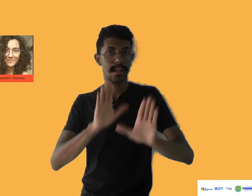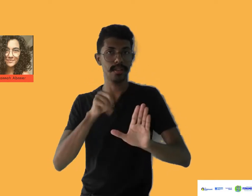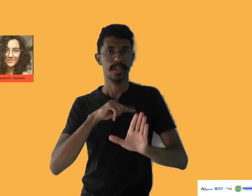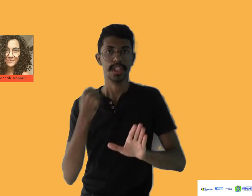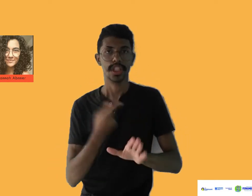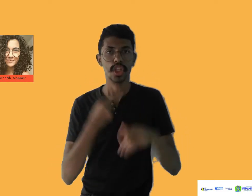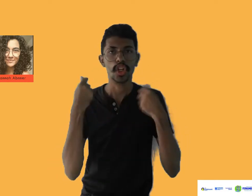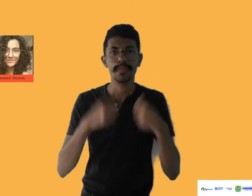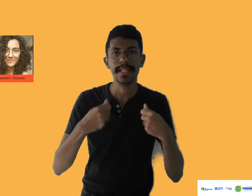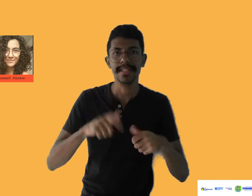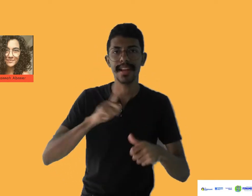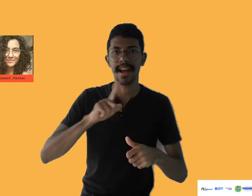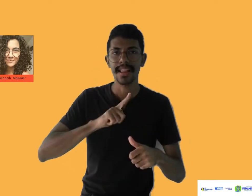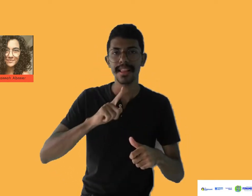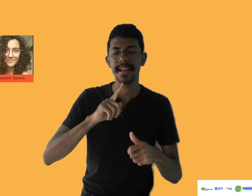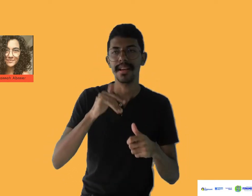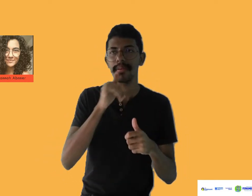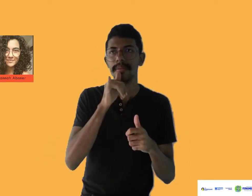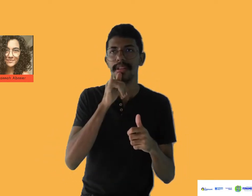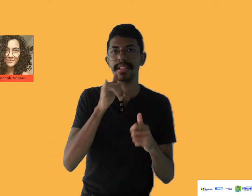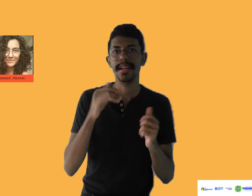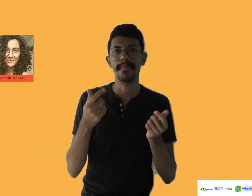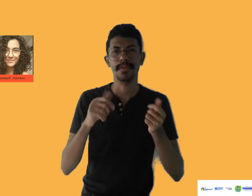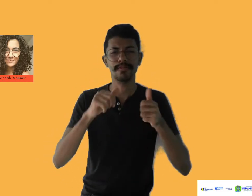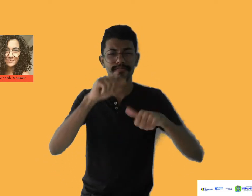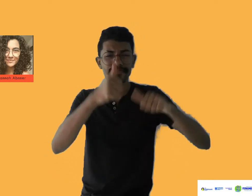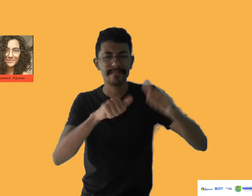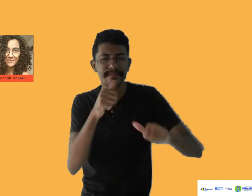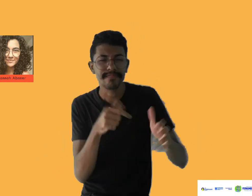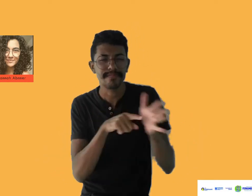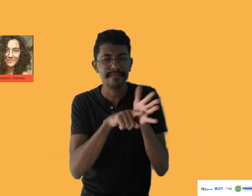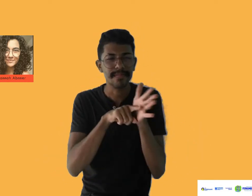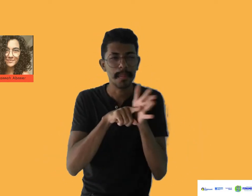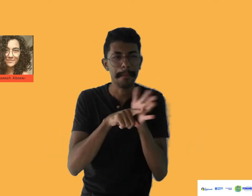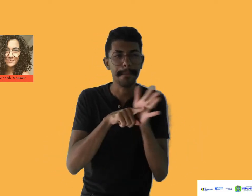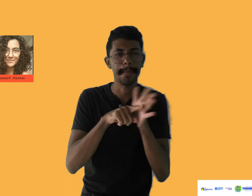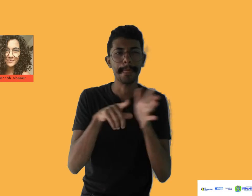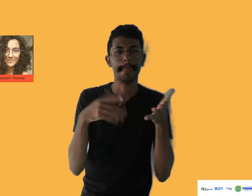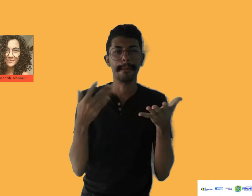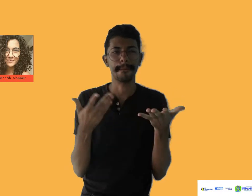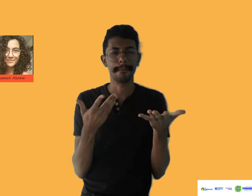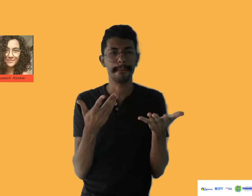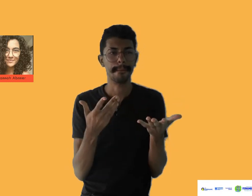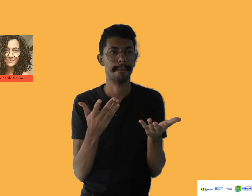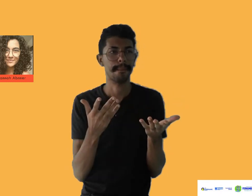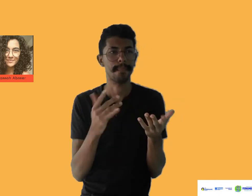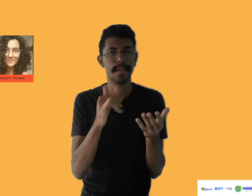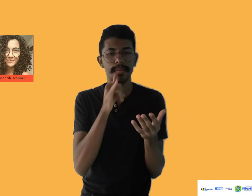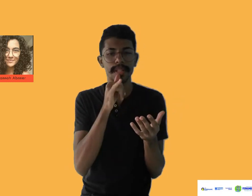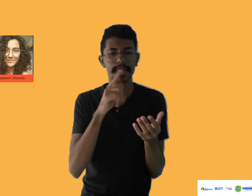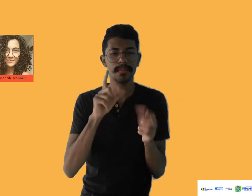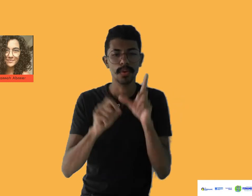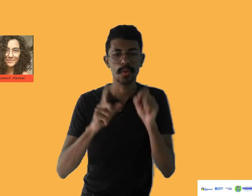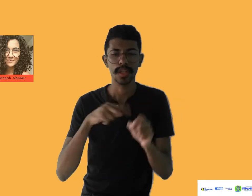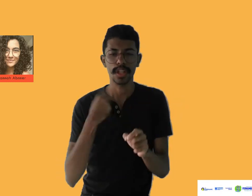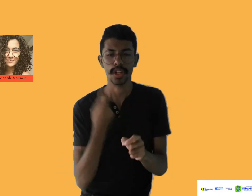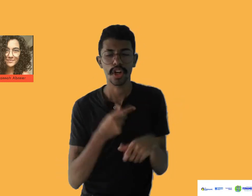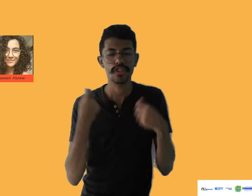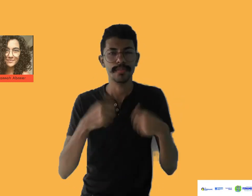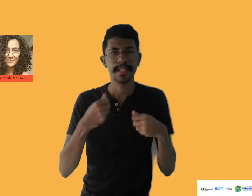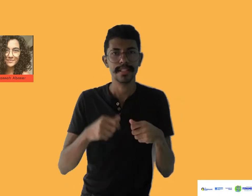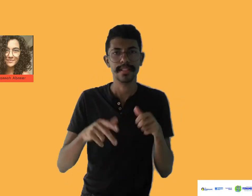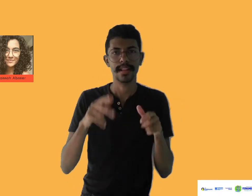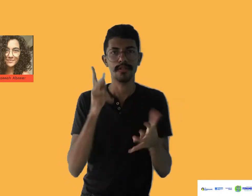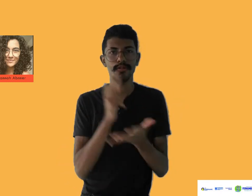de cuidado que a gente teria que ter, né, ao analisar essa medida, assim? O que a gente precisaria